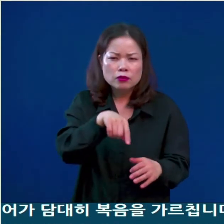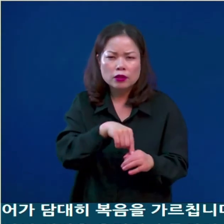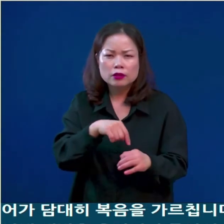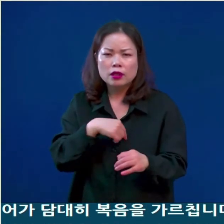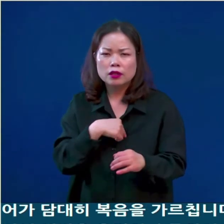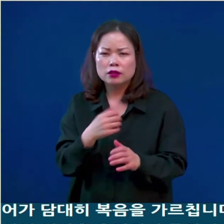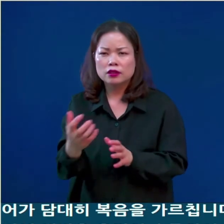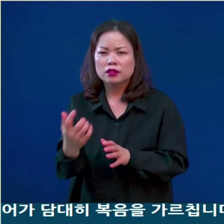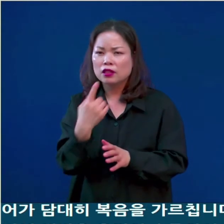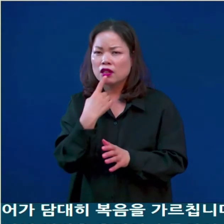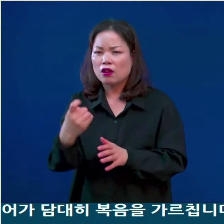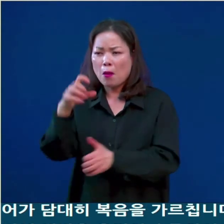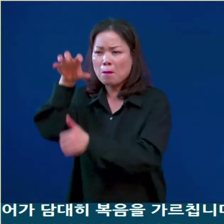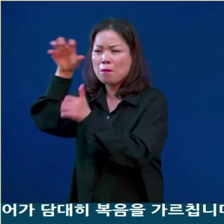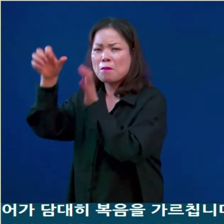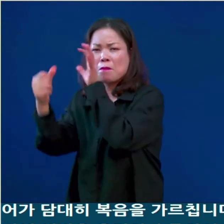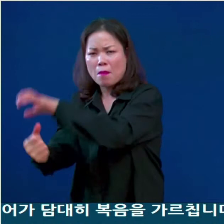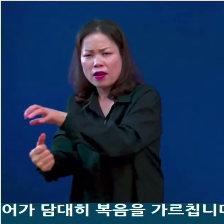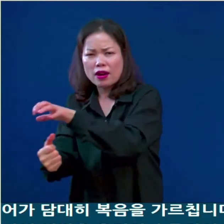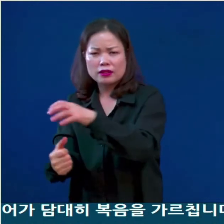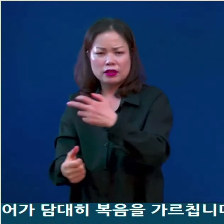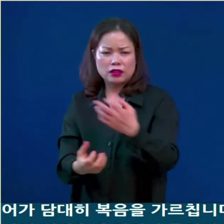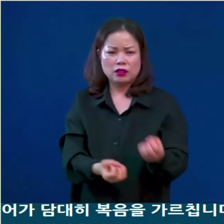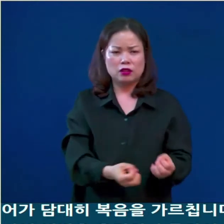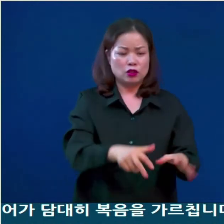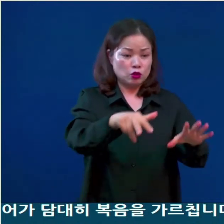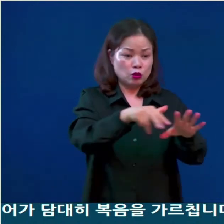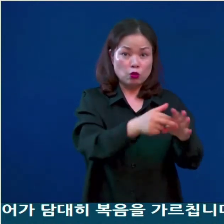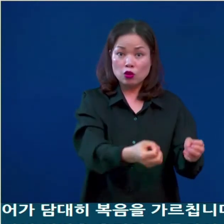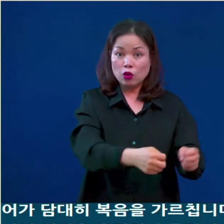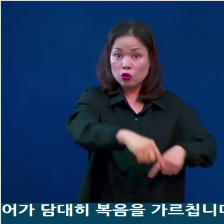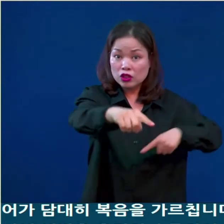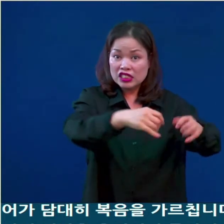자신들을 겁박하는 종교 지도자들 앞에서도